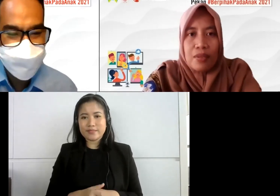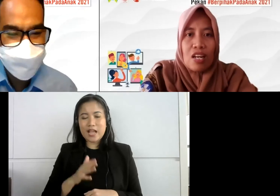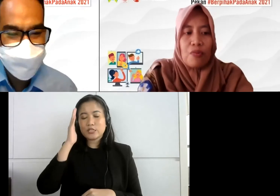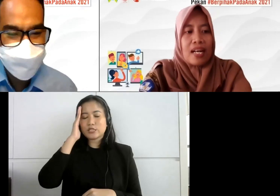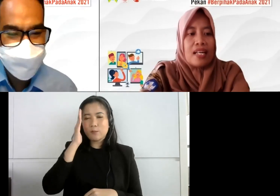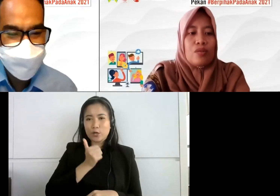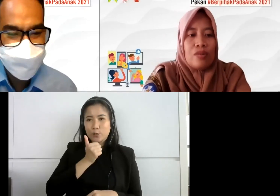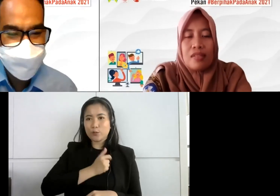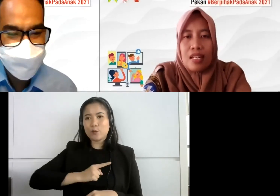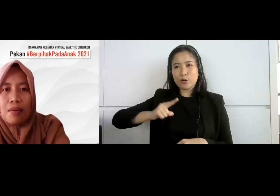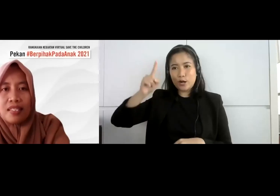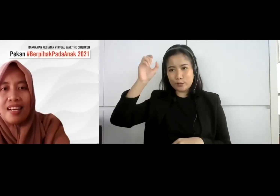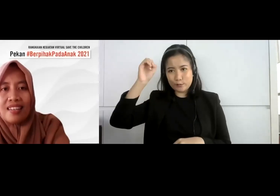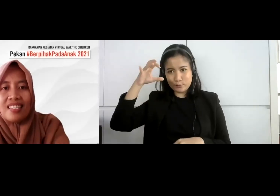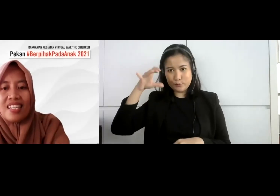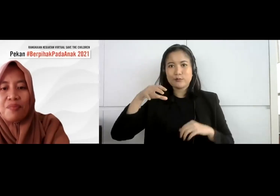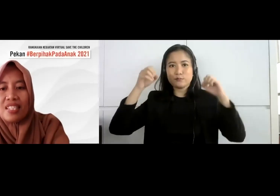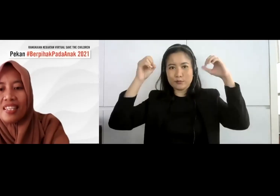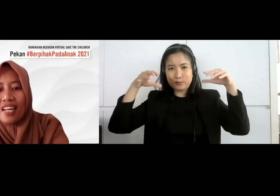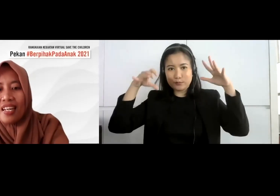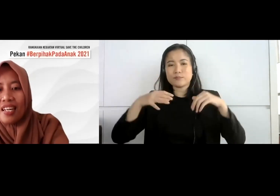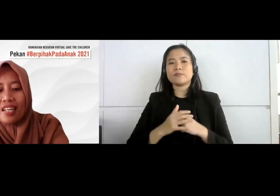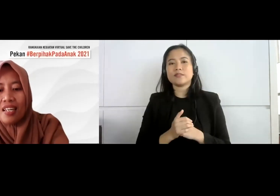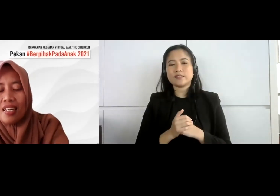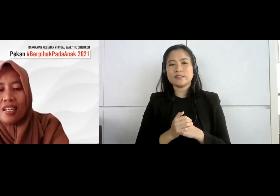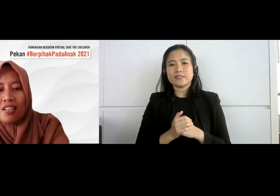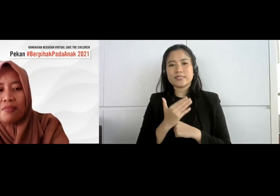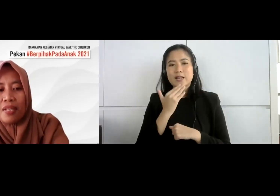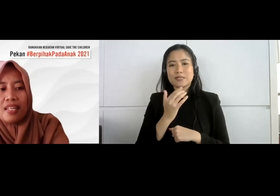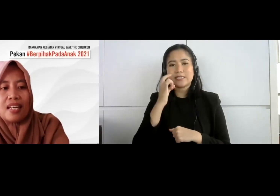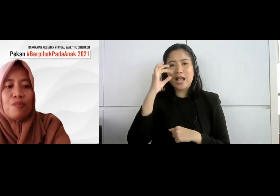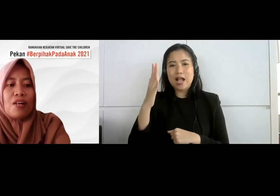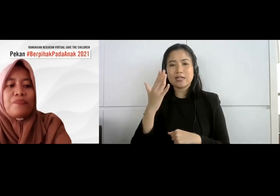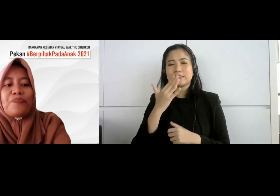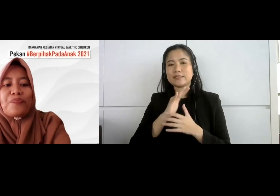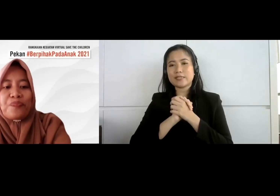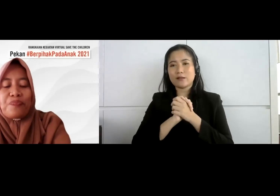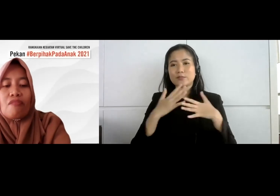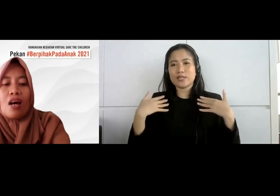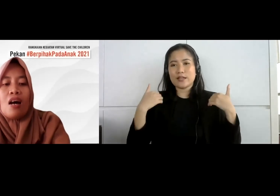Assalamualaikum warahmatullahi wabarakatuh. Selamat siang dan salam sejahtera bagi kita semua.